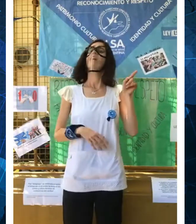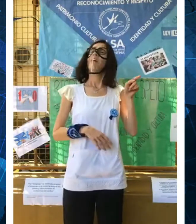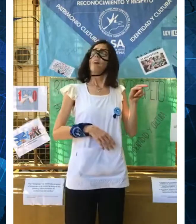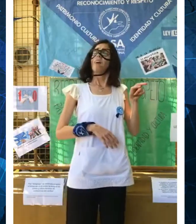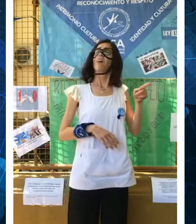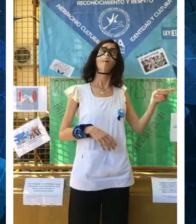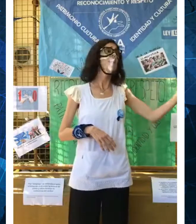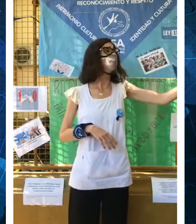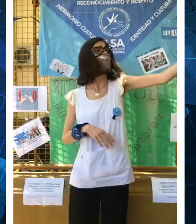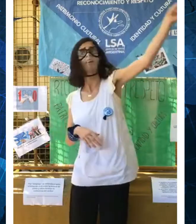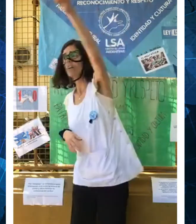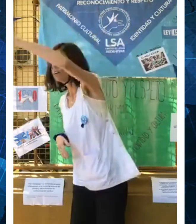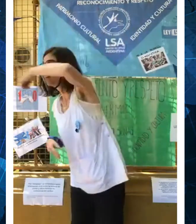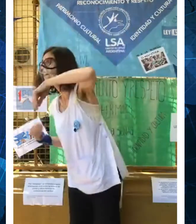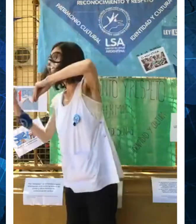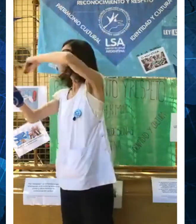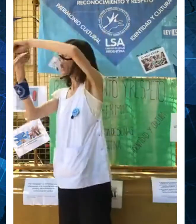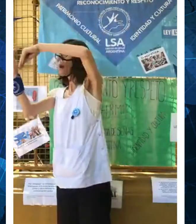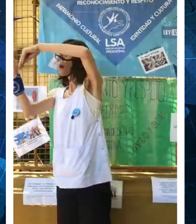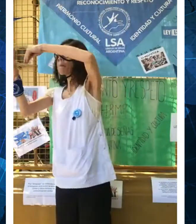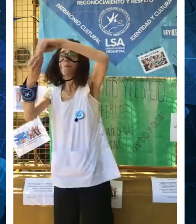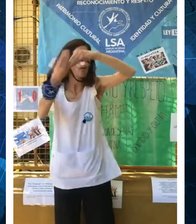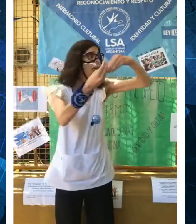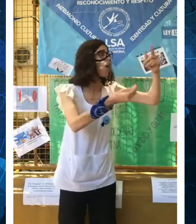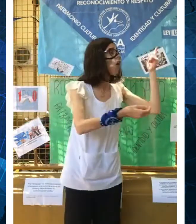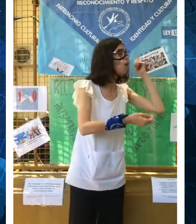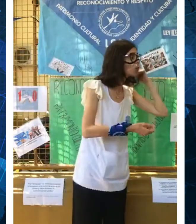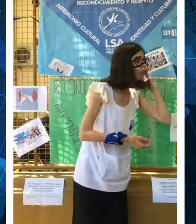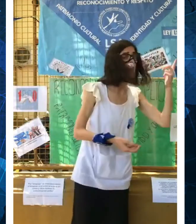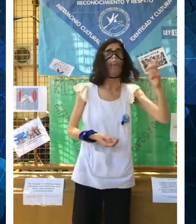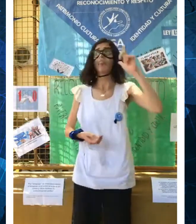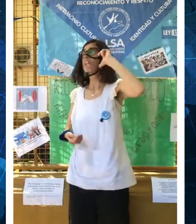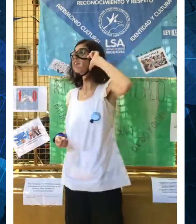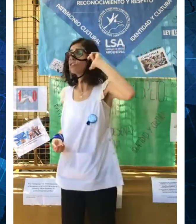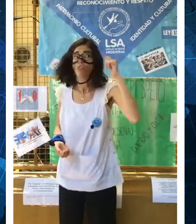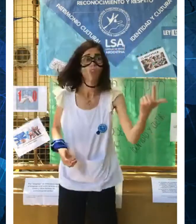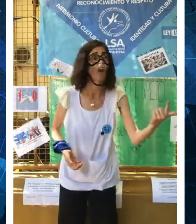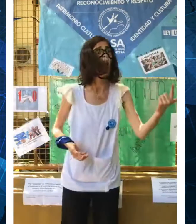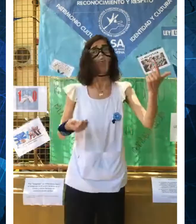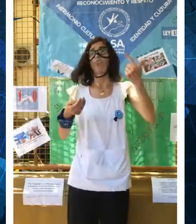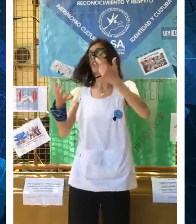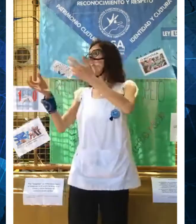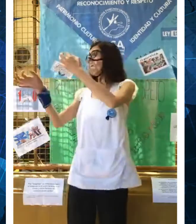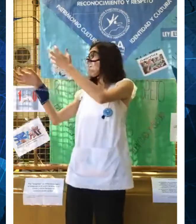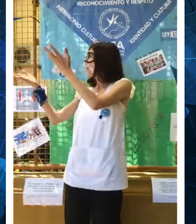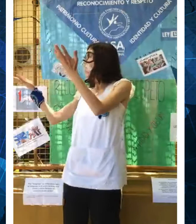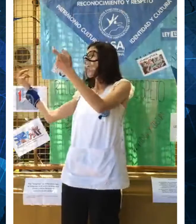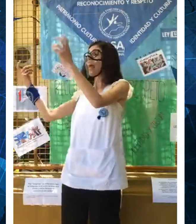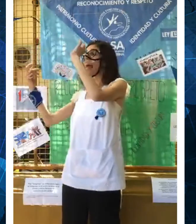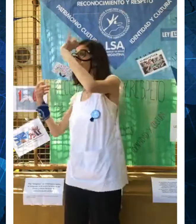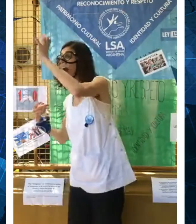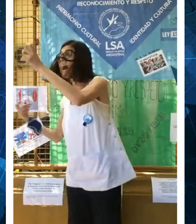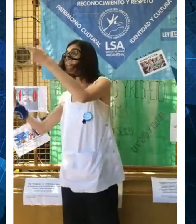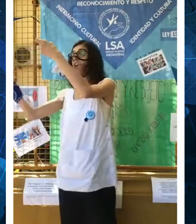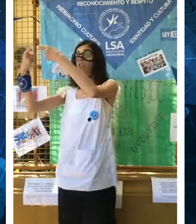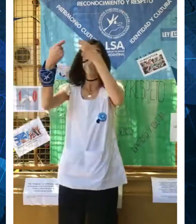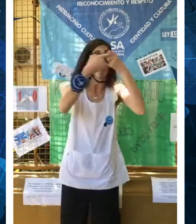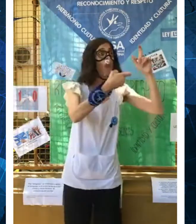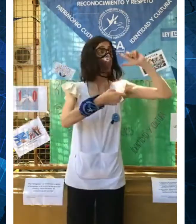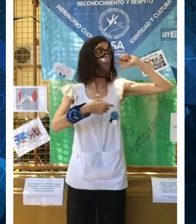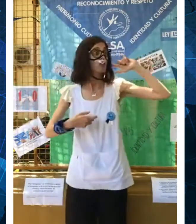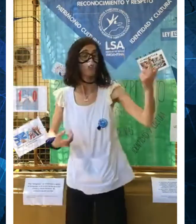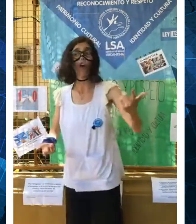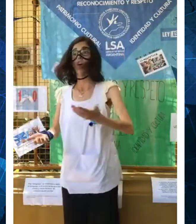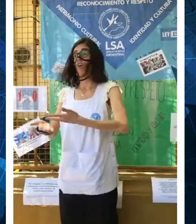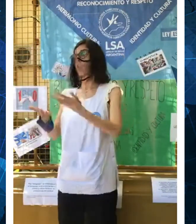A todas las familias de personas oyentes y sordas que se han hecho